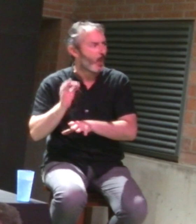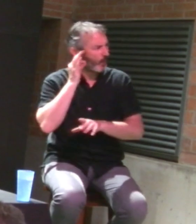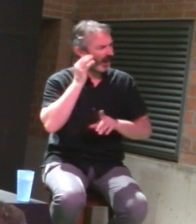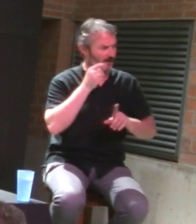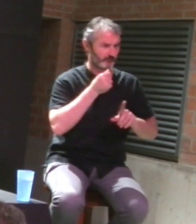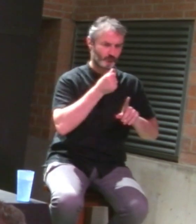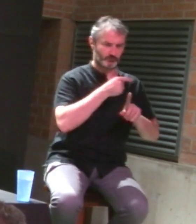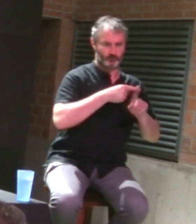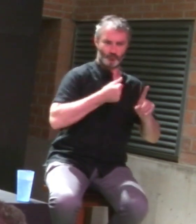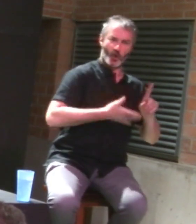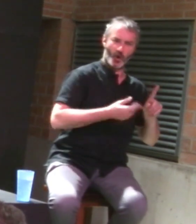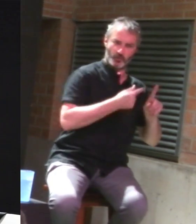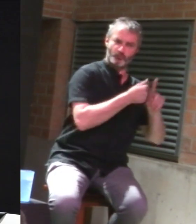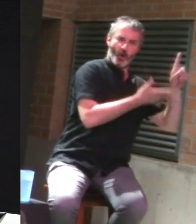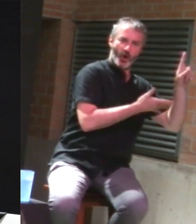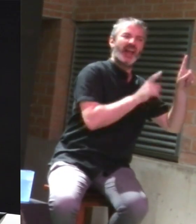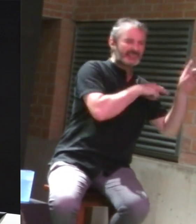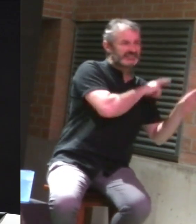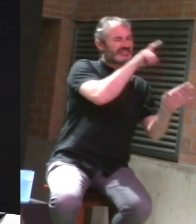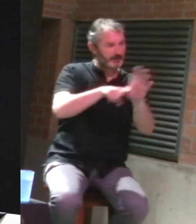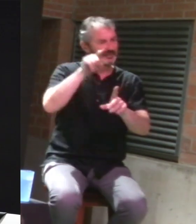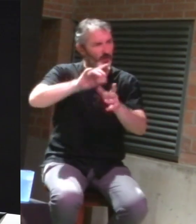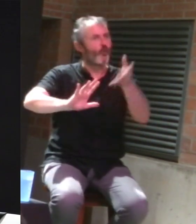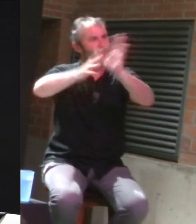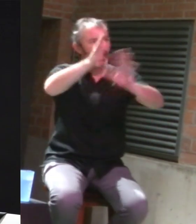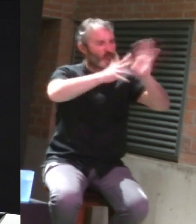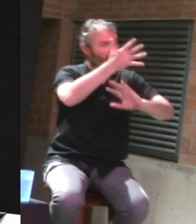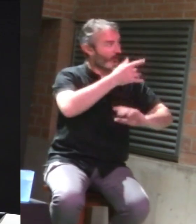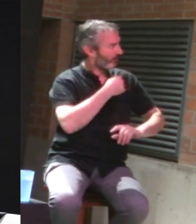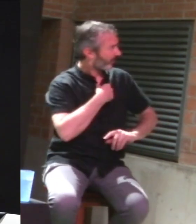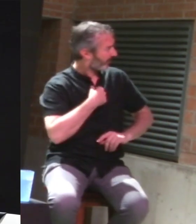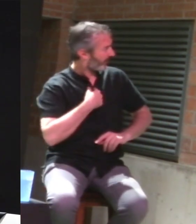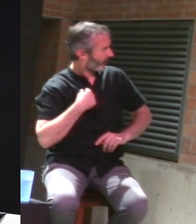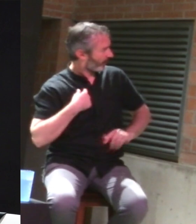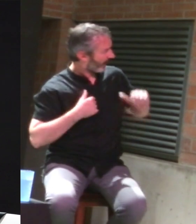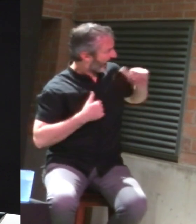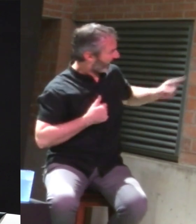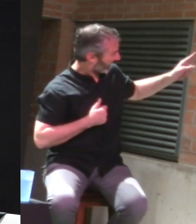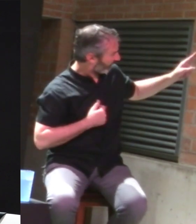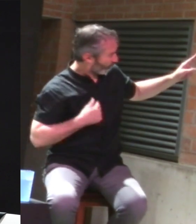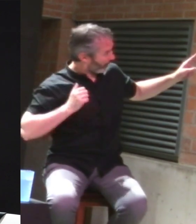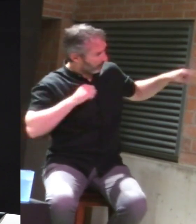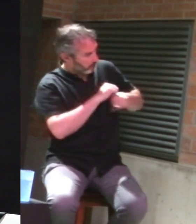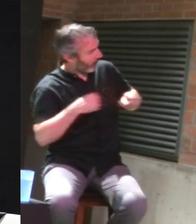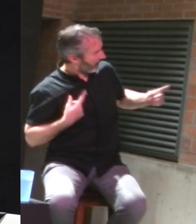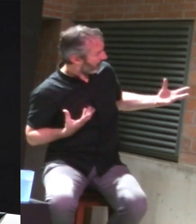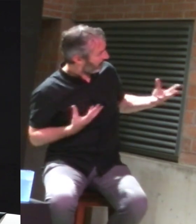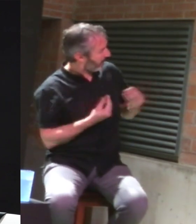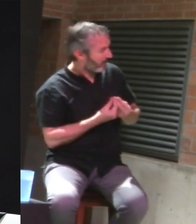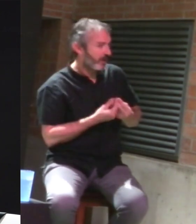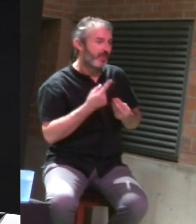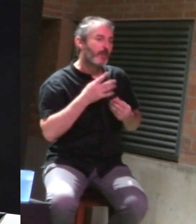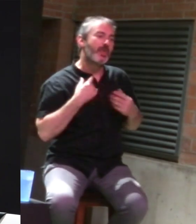a l'imatge de la Gorgona, que està com la té en la mano, cremant el símbol de la desigualtat. Hem passat